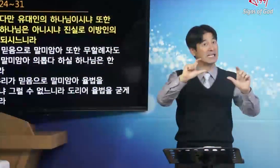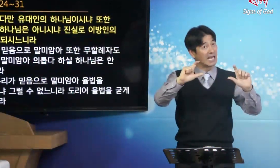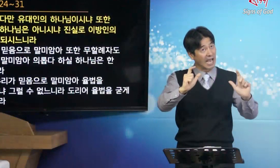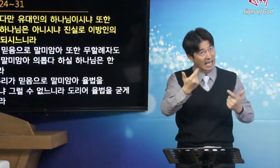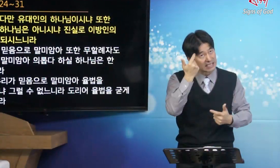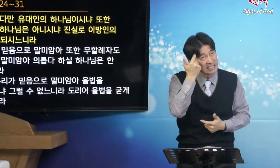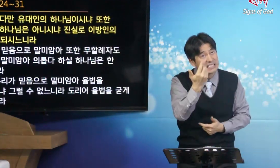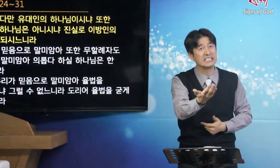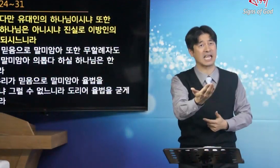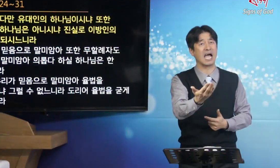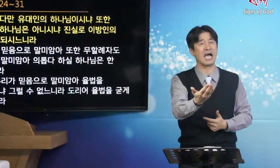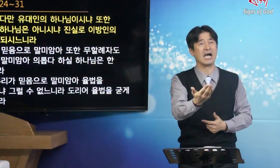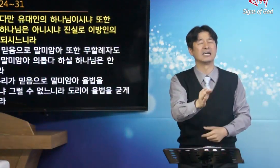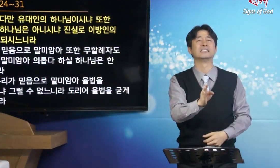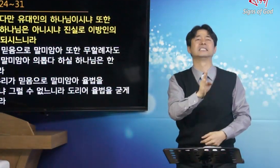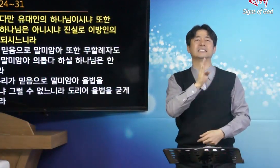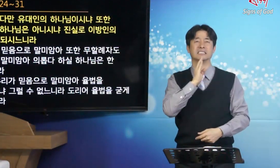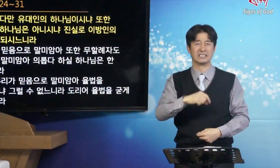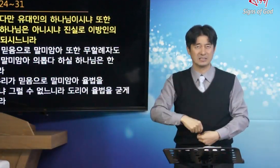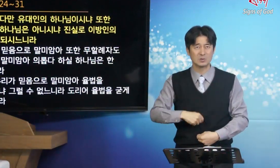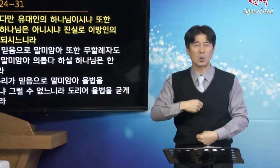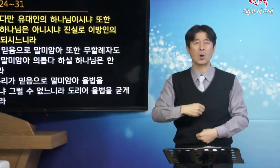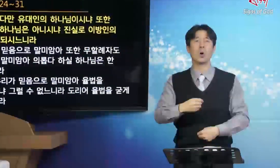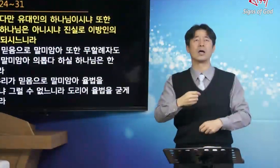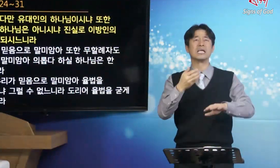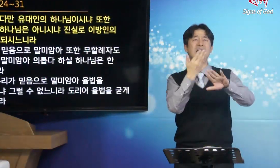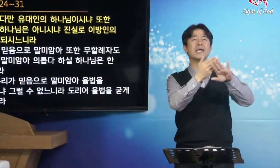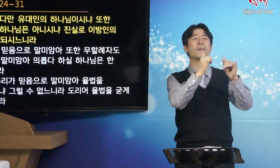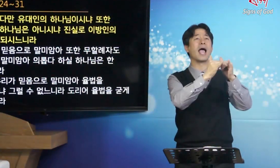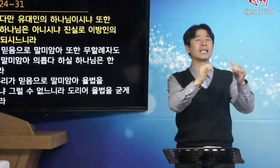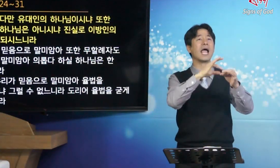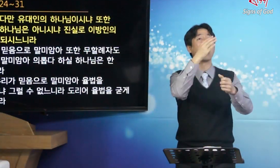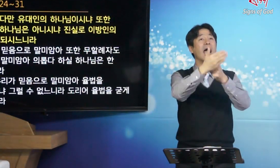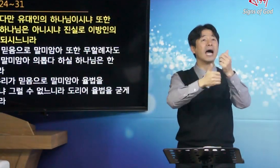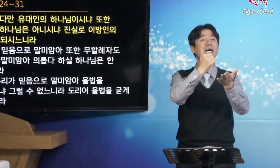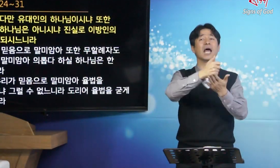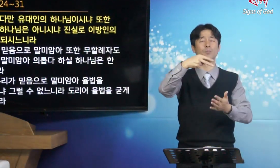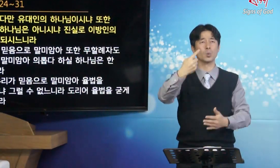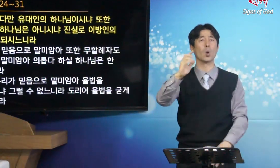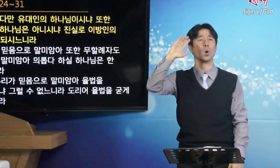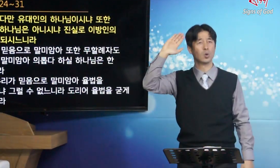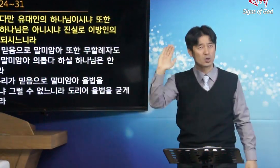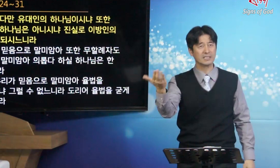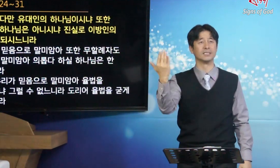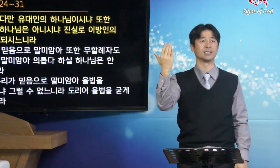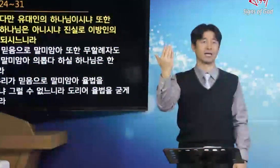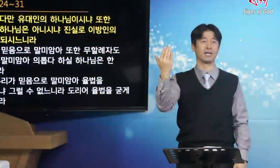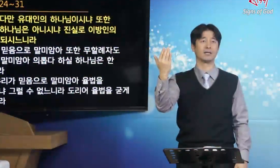하나님은 아니시냐? 진실로 이방인의 하나님도 되시느니라.